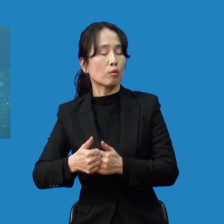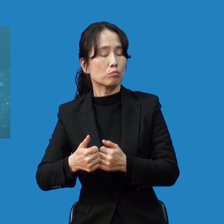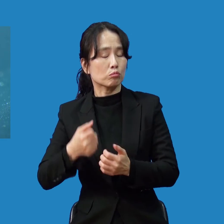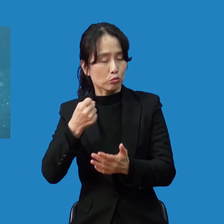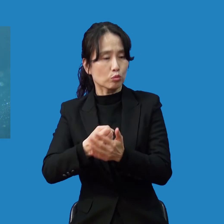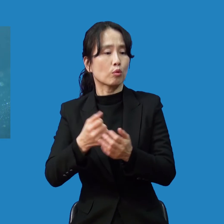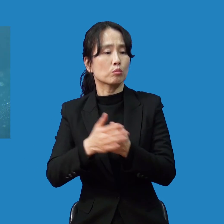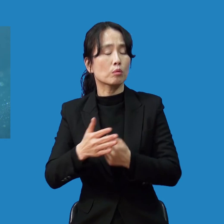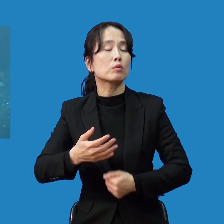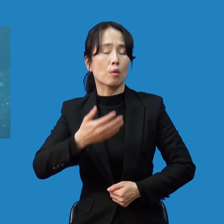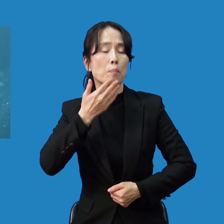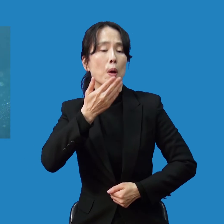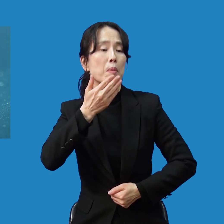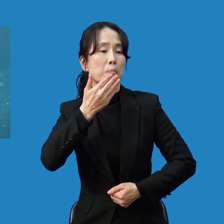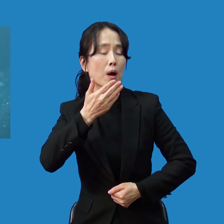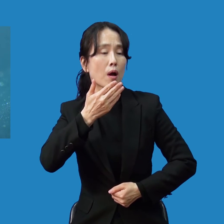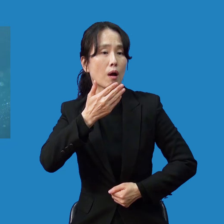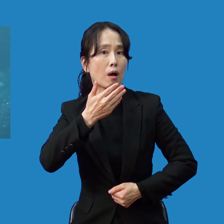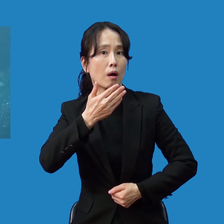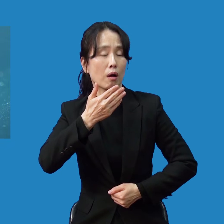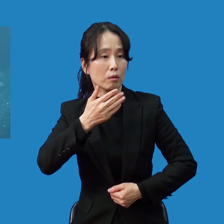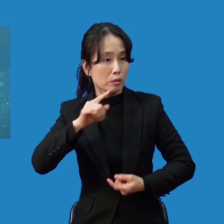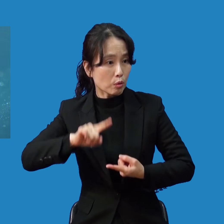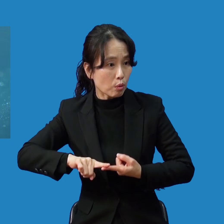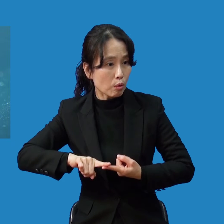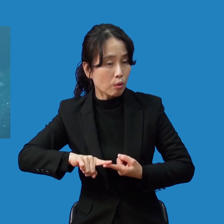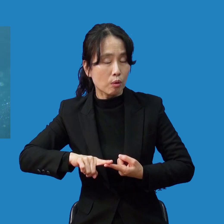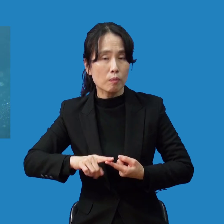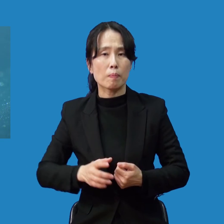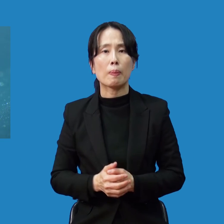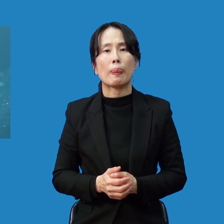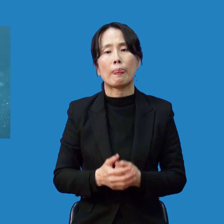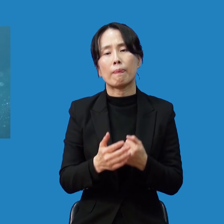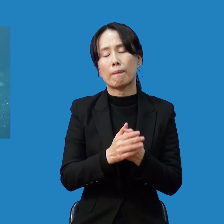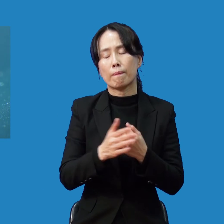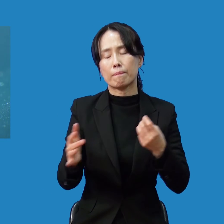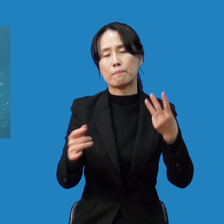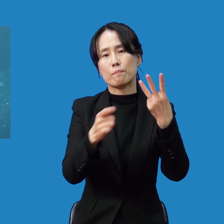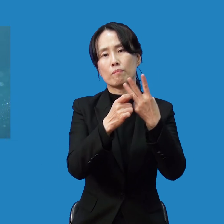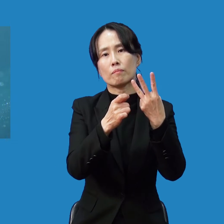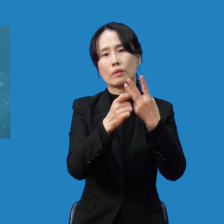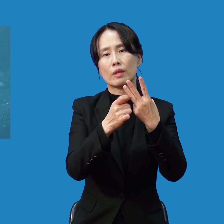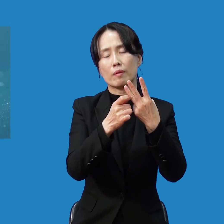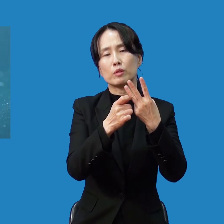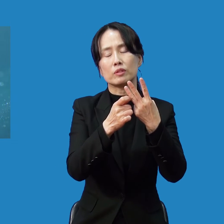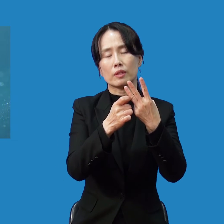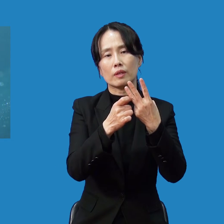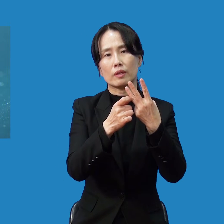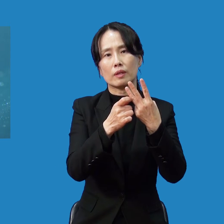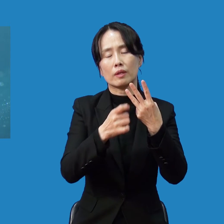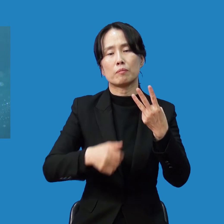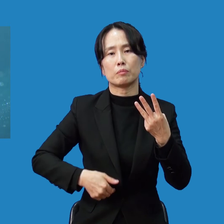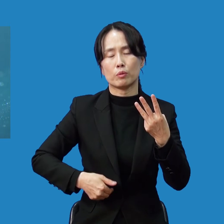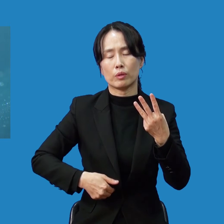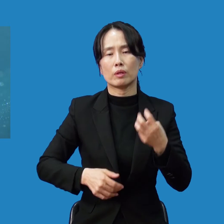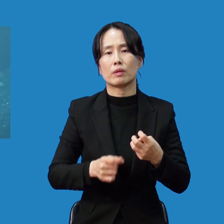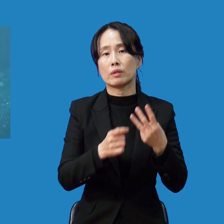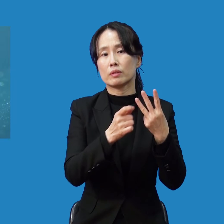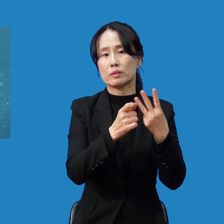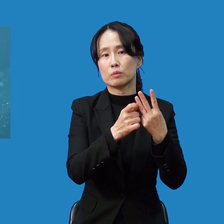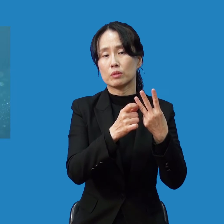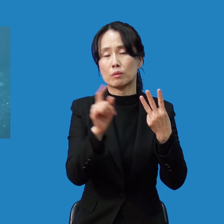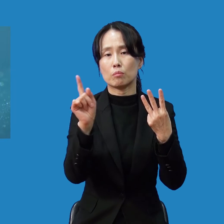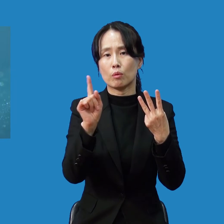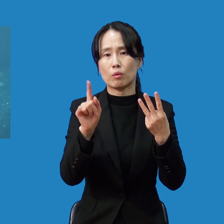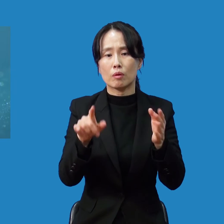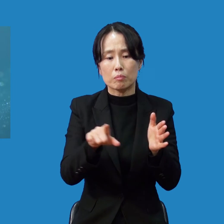나는 그대로 한다 해야 되겠습니까? 그래서 이제 세 번째 원리가 필요합니다. 셋째는